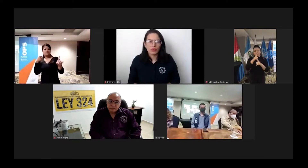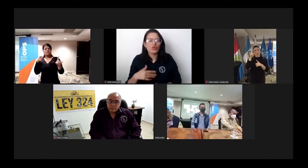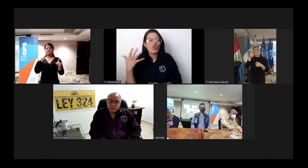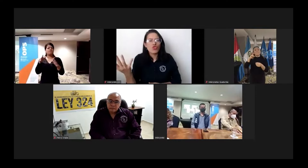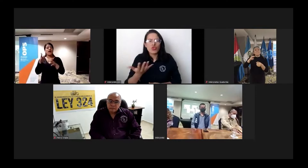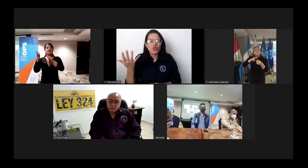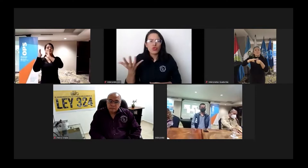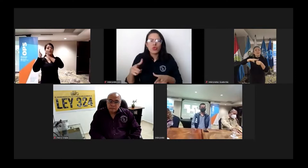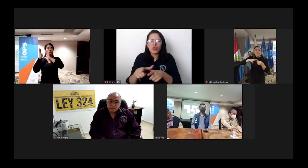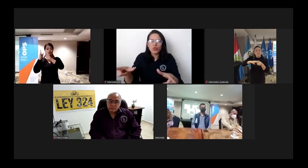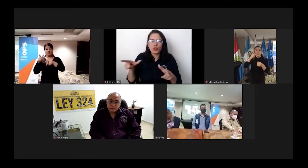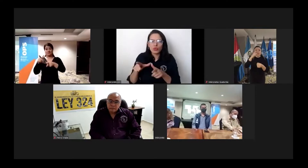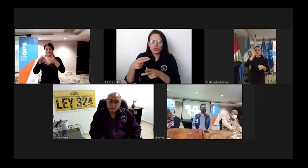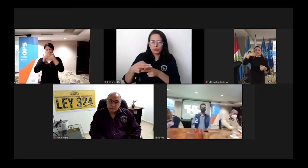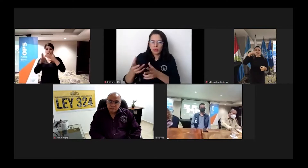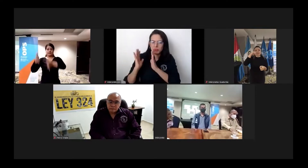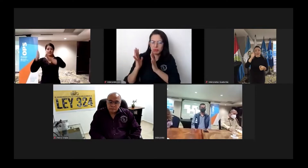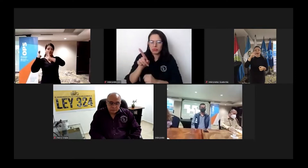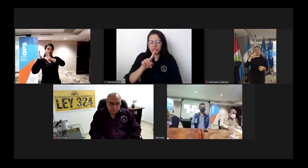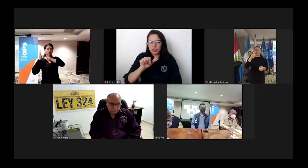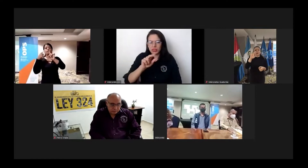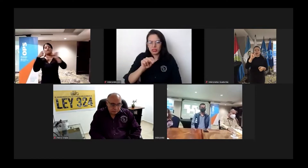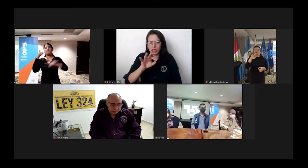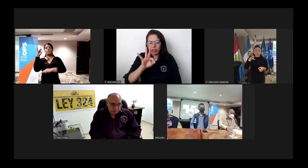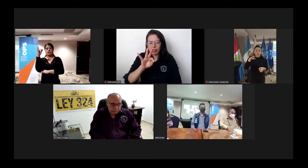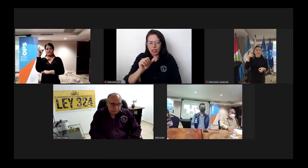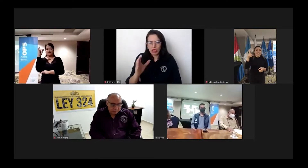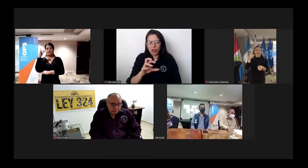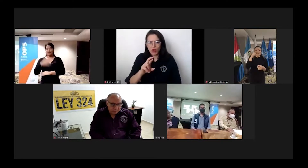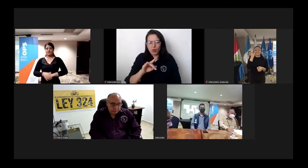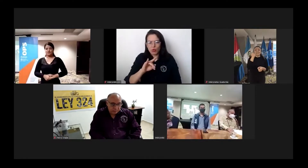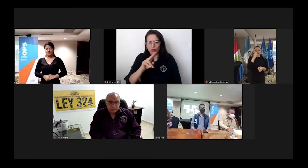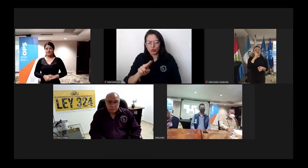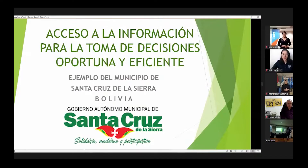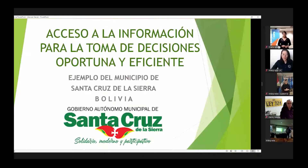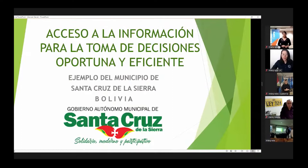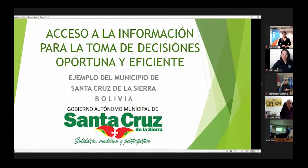Cruz de la Sierra, Bolivia.